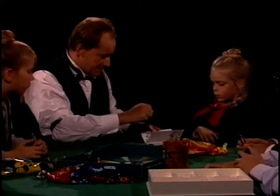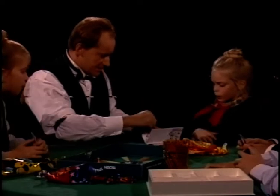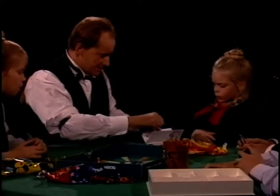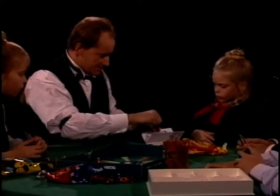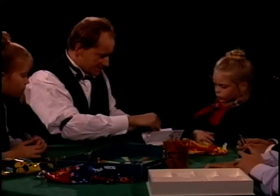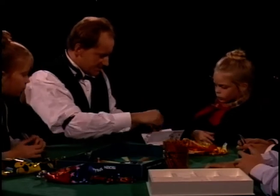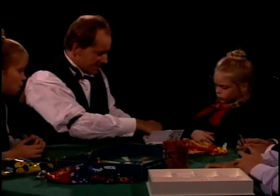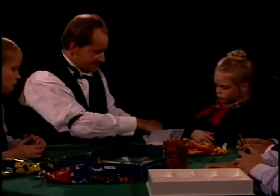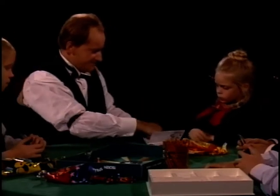Applapp så. Där.